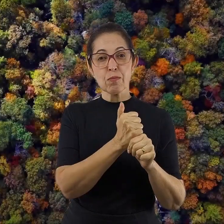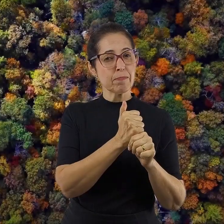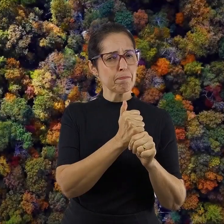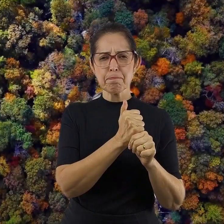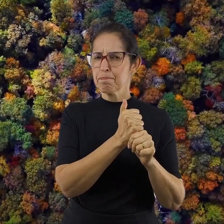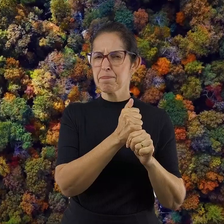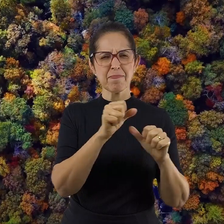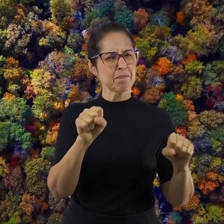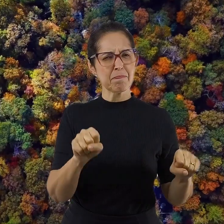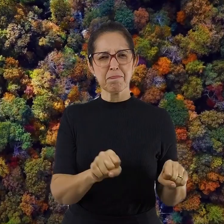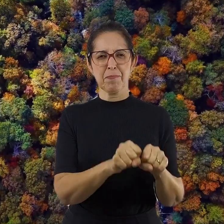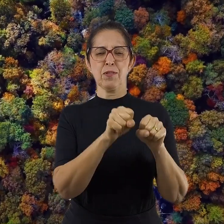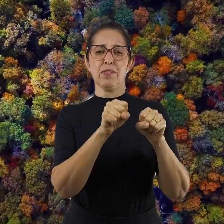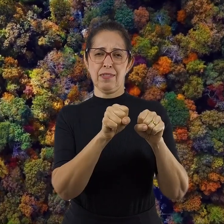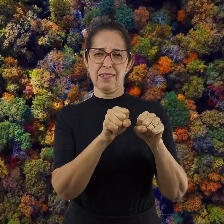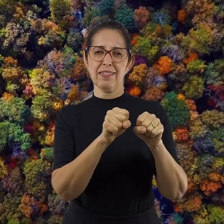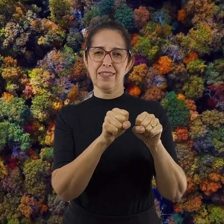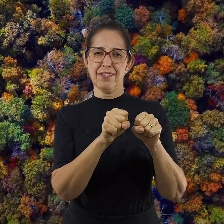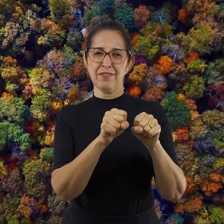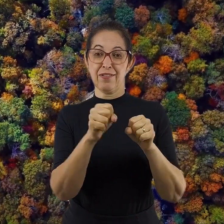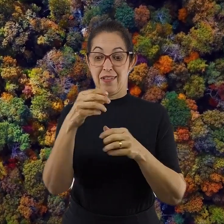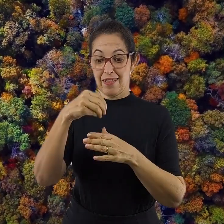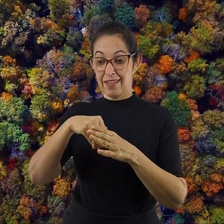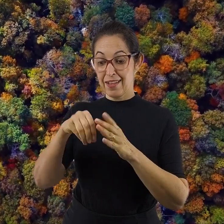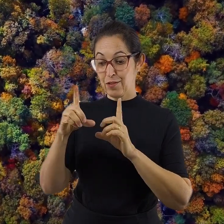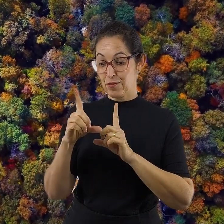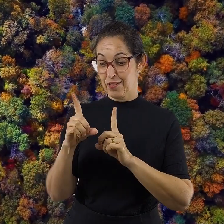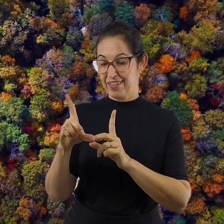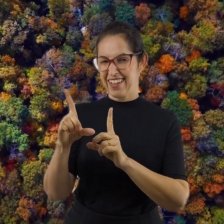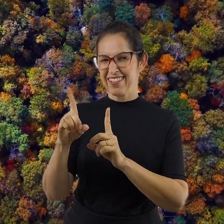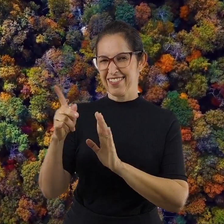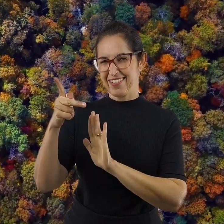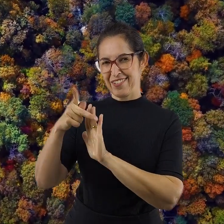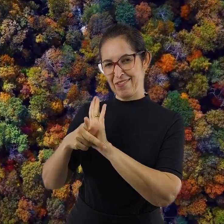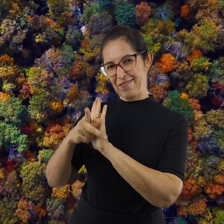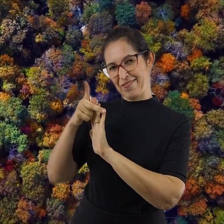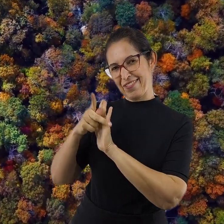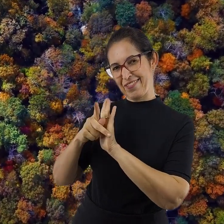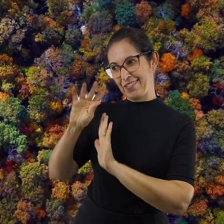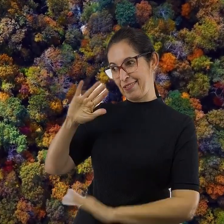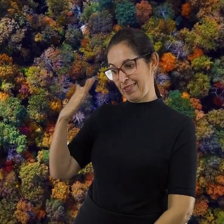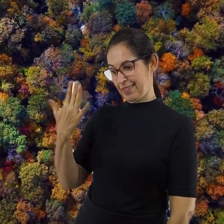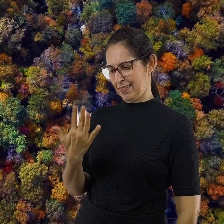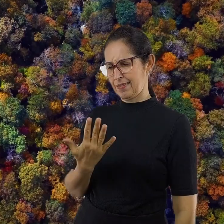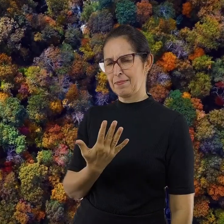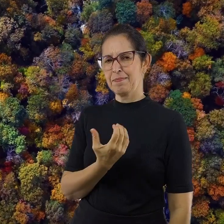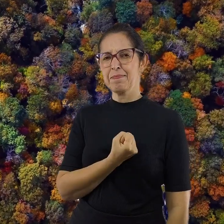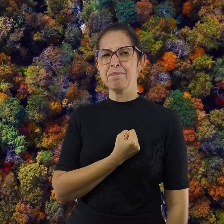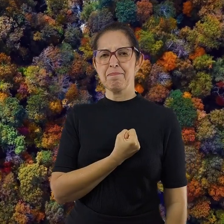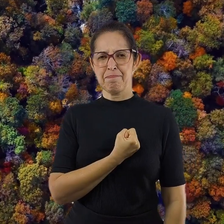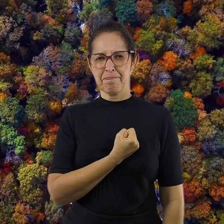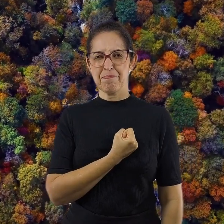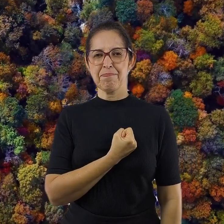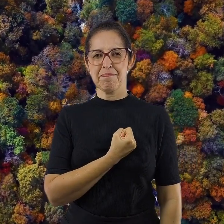insubstituíveis na doutrina do plano da salvação.